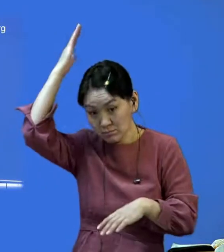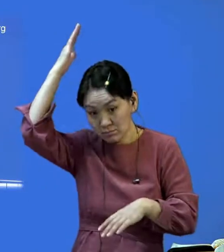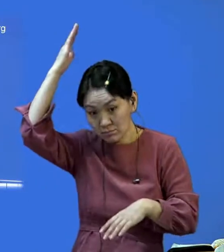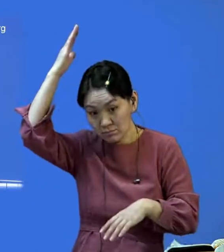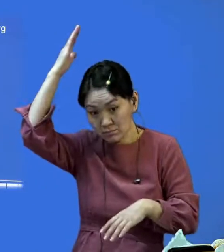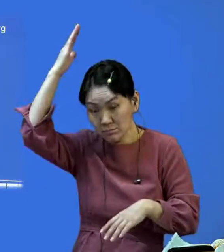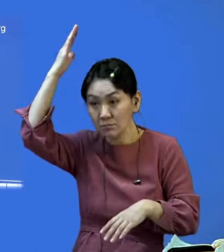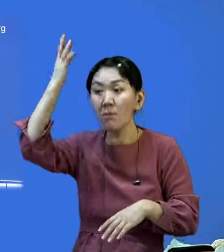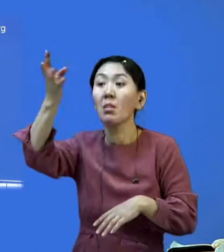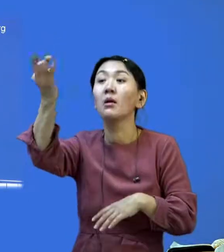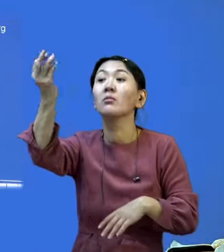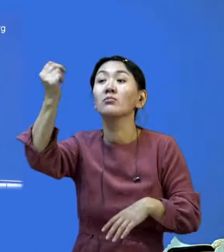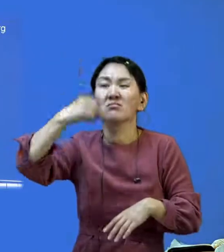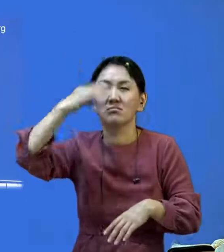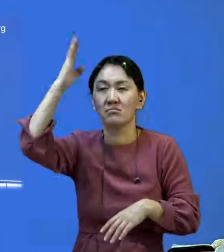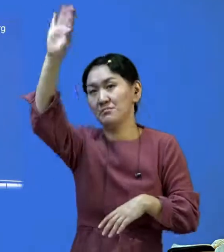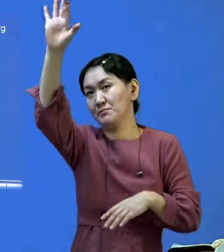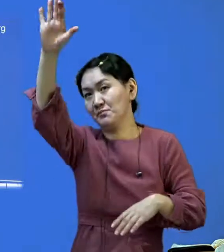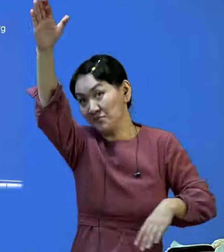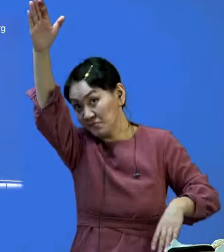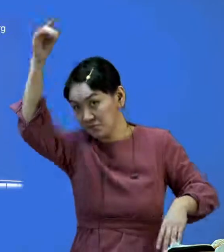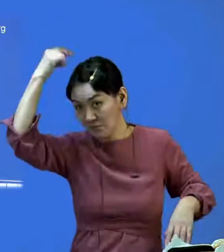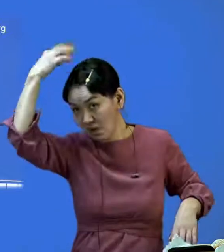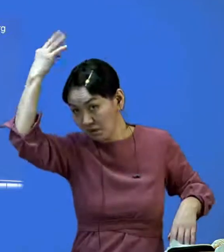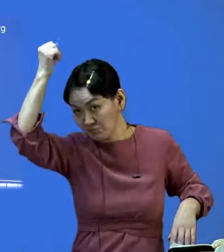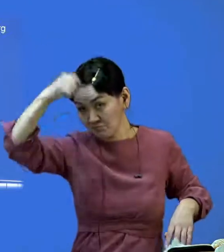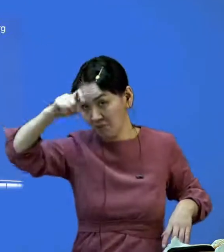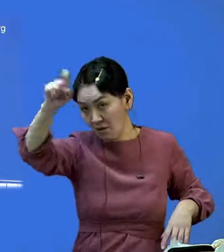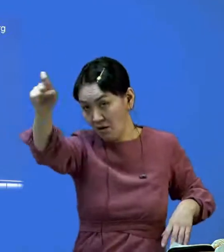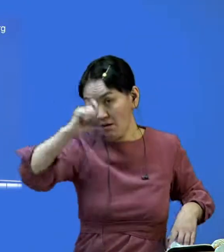Тийм ээ? Хэдэн ширхэг үстэй байдгаа тоосон хүн.